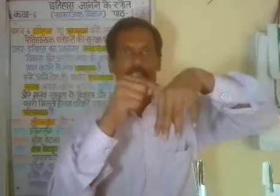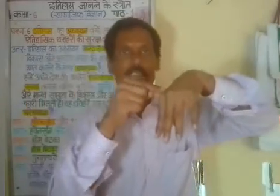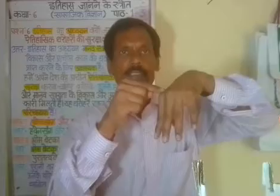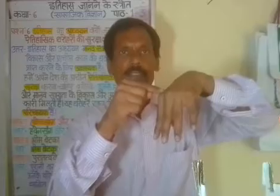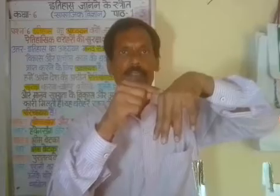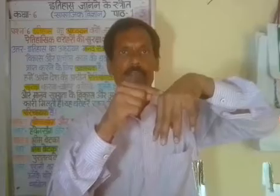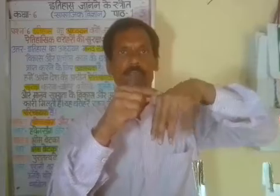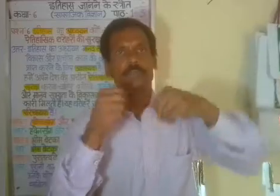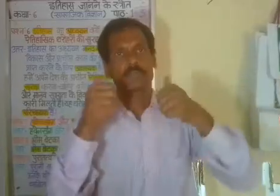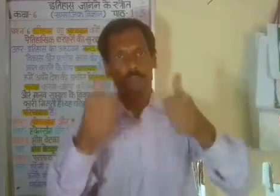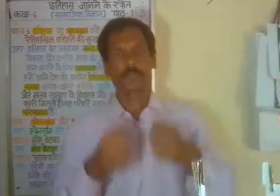दबाइए।